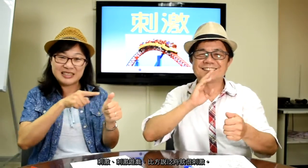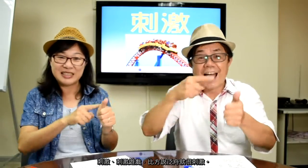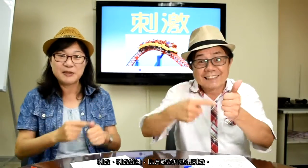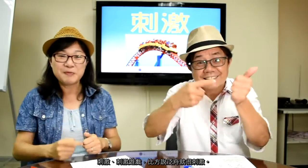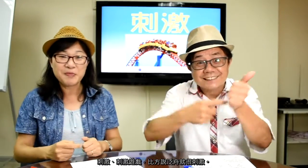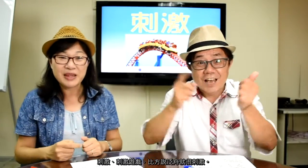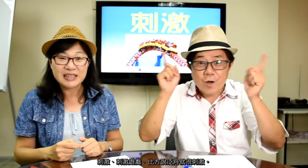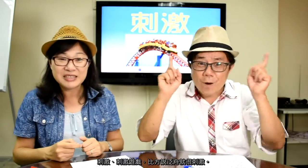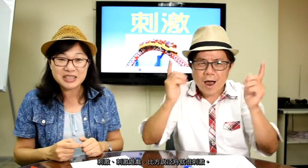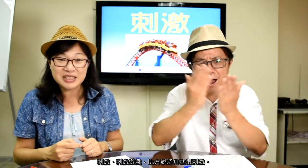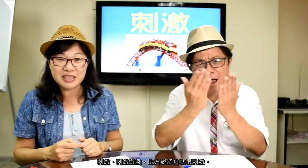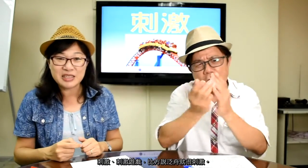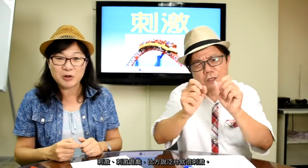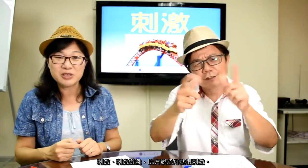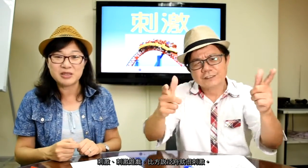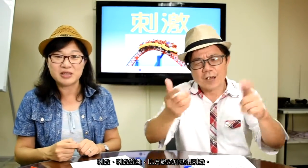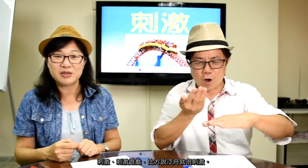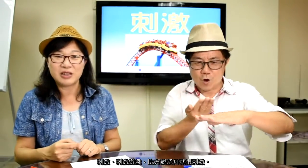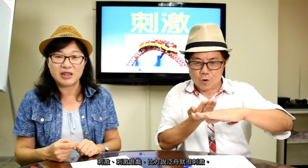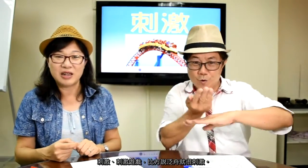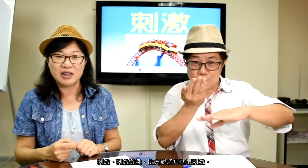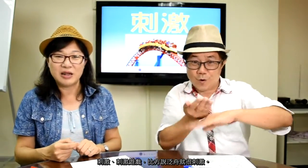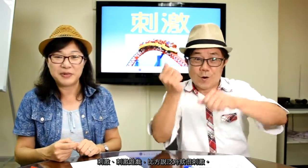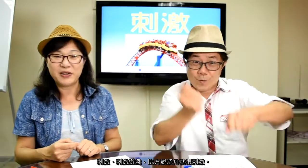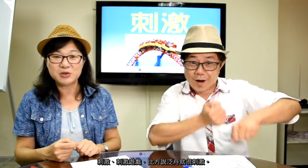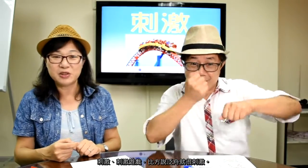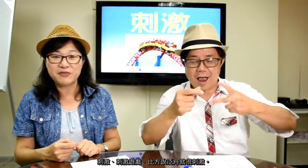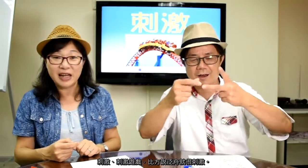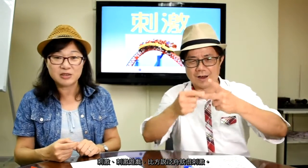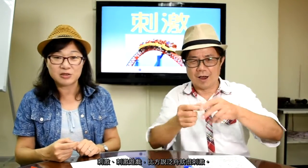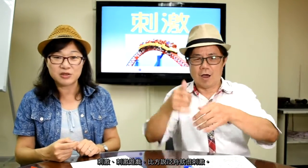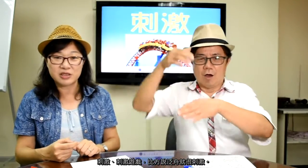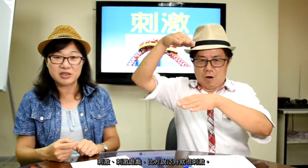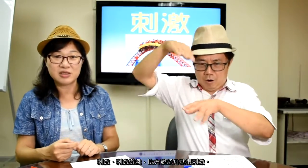激，刺激游戏，比方说泛舟就很刺激。